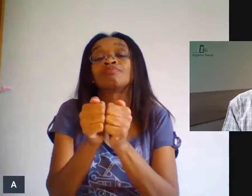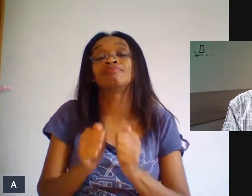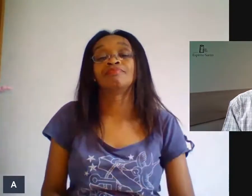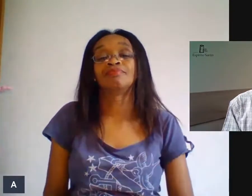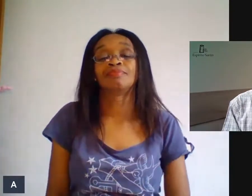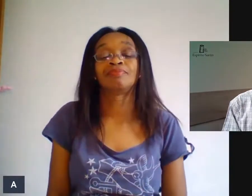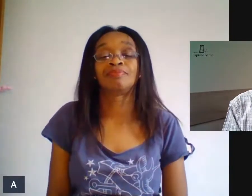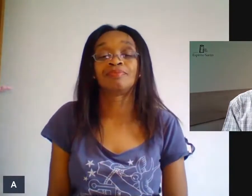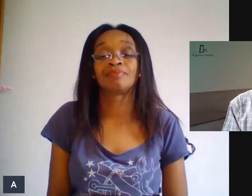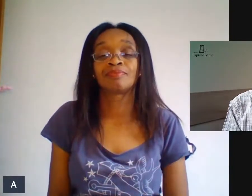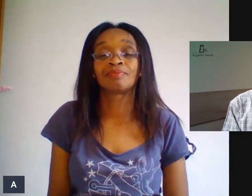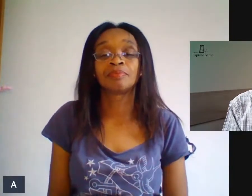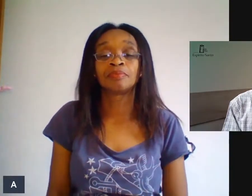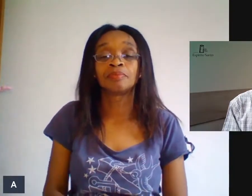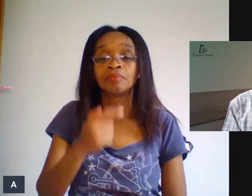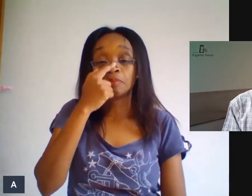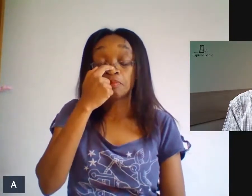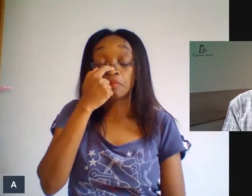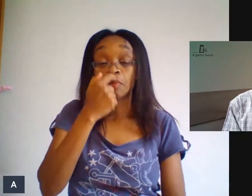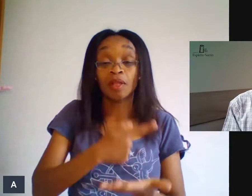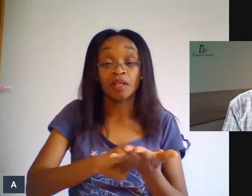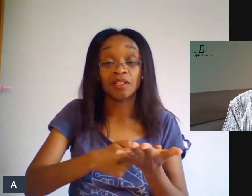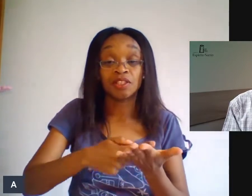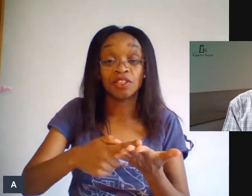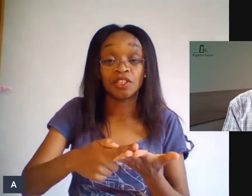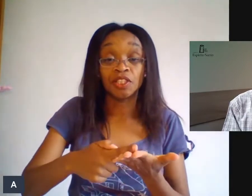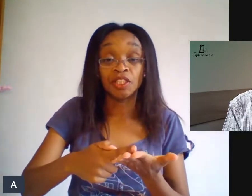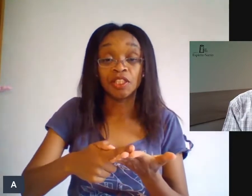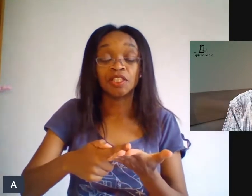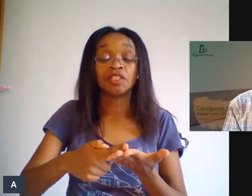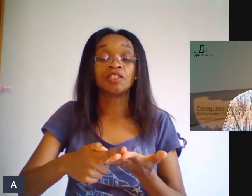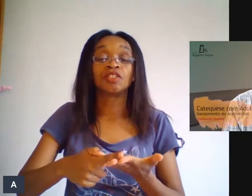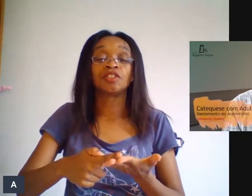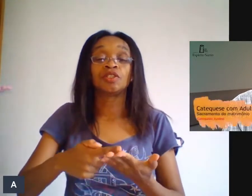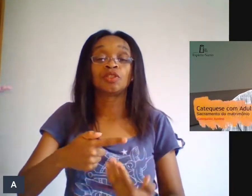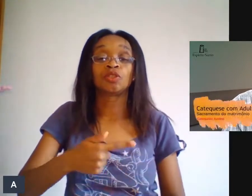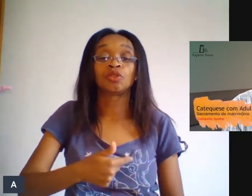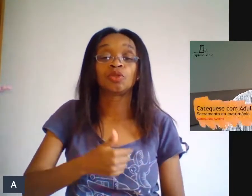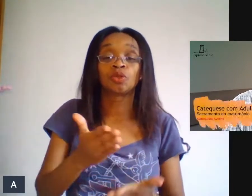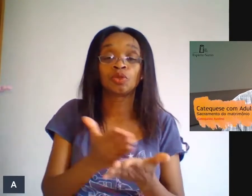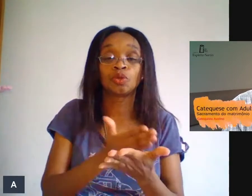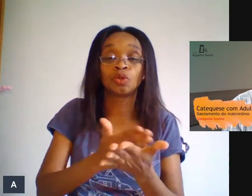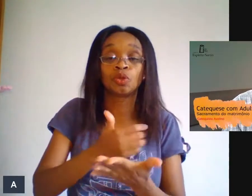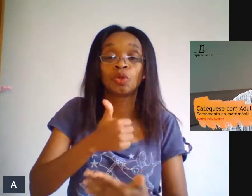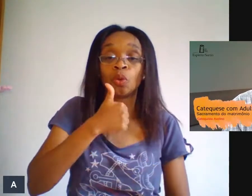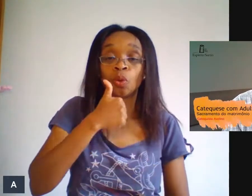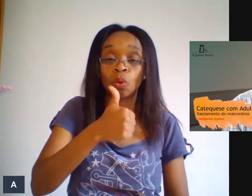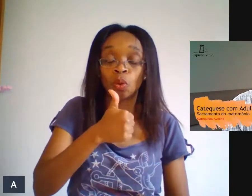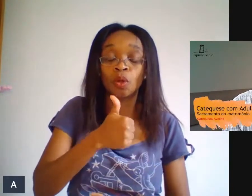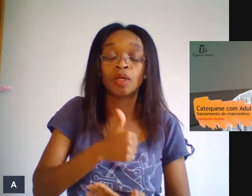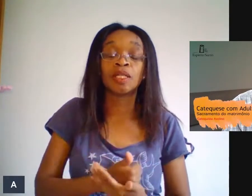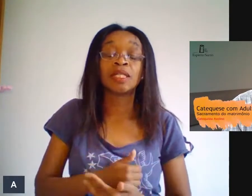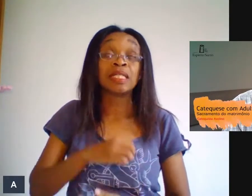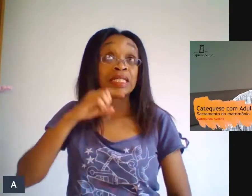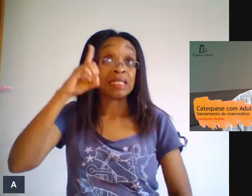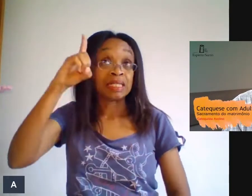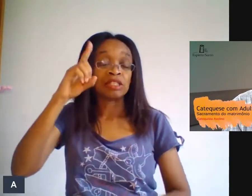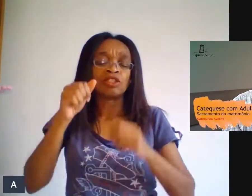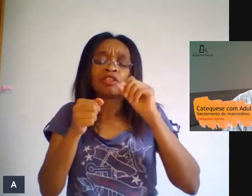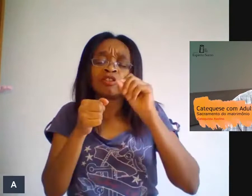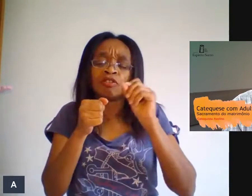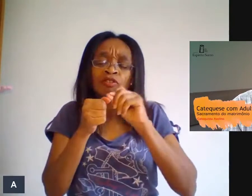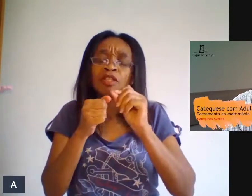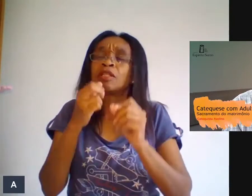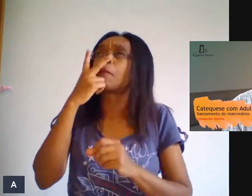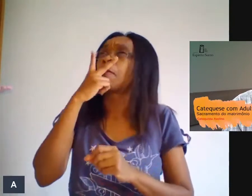Gênesis 1, versículo 27 a 28 diz: Deus criou o homem à sua imagem.